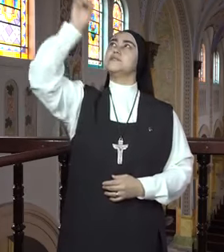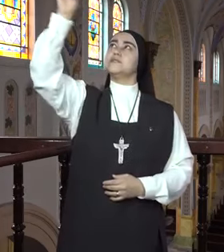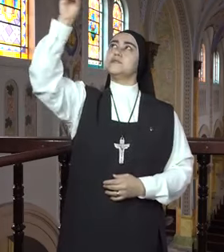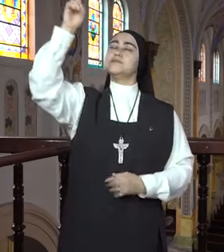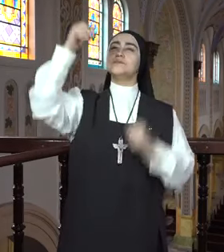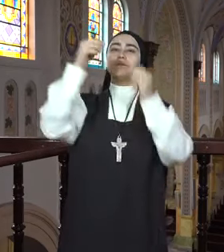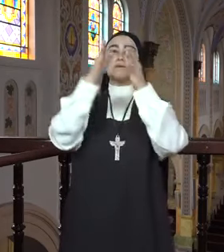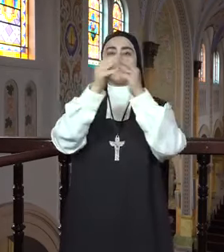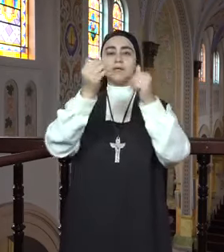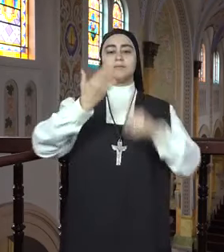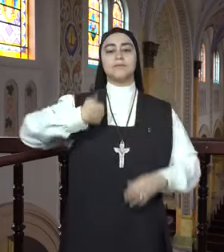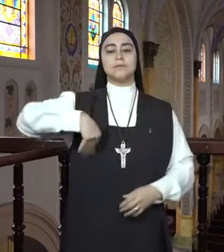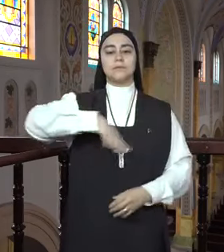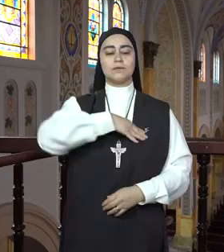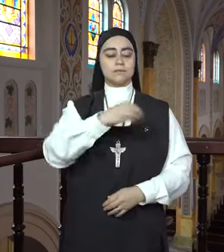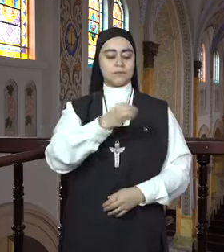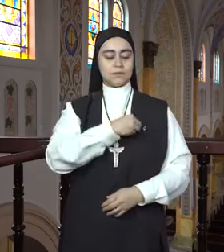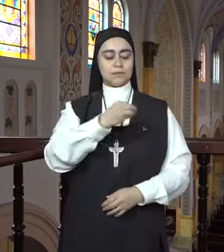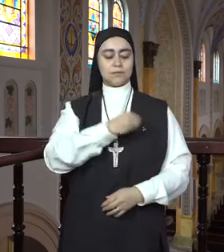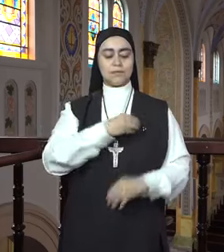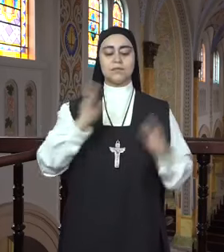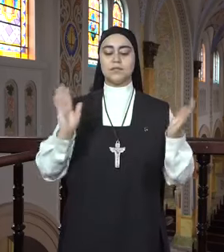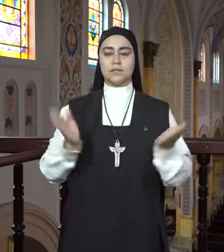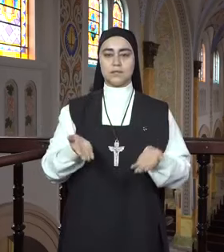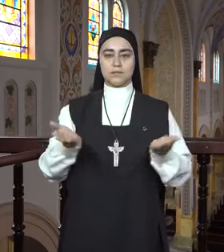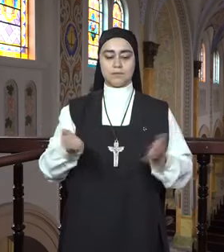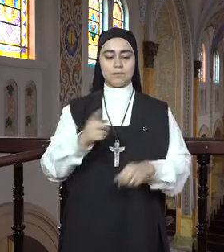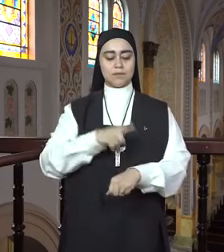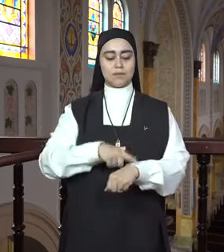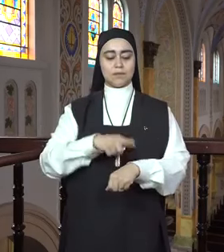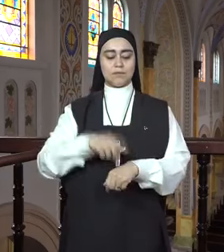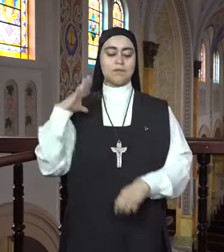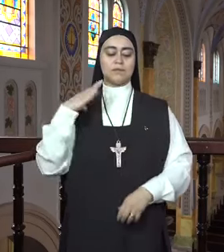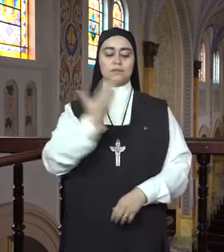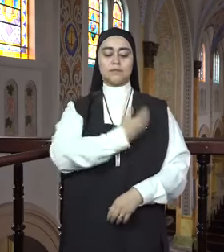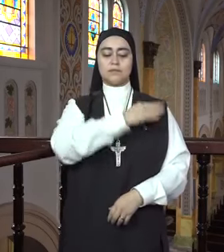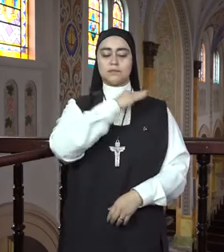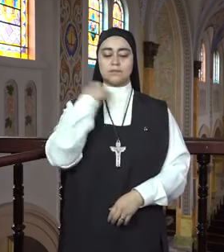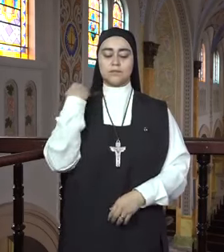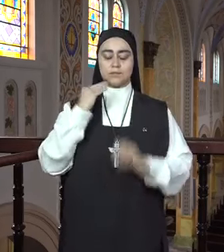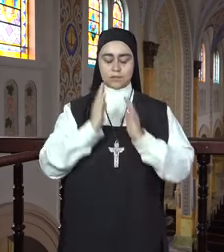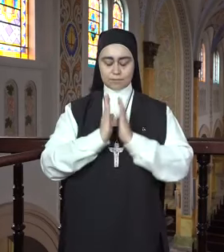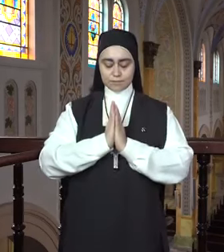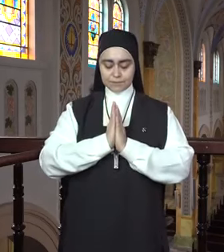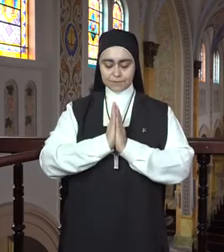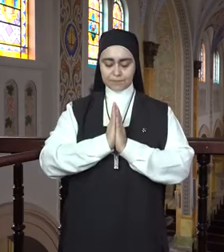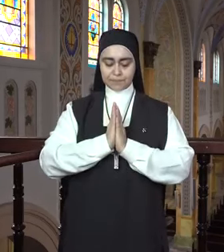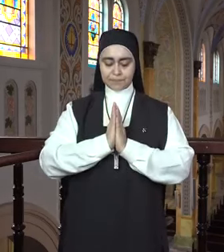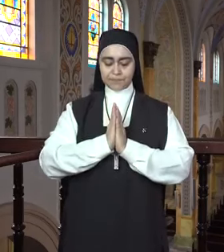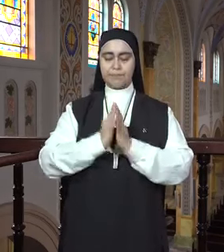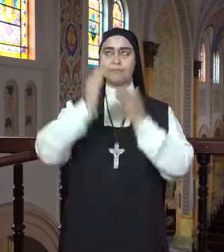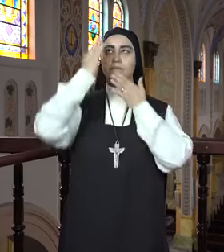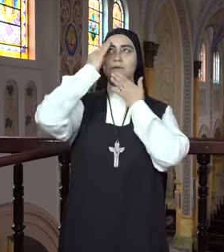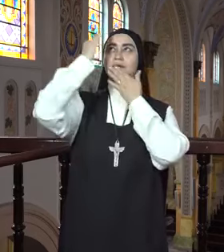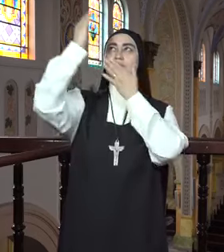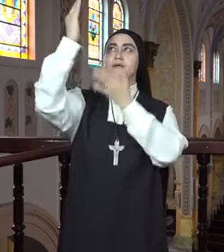Deus, rogai por nós, pecadores, agora e na hora de nossa morte. Amém.